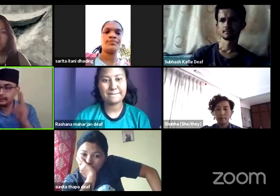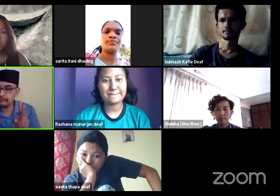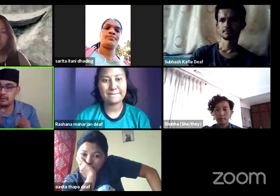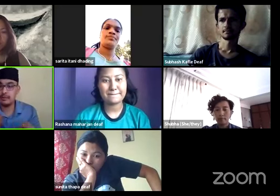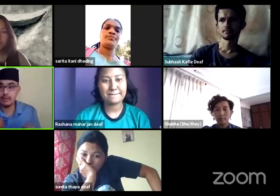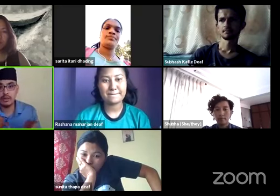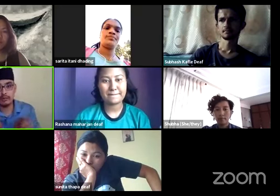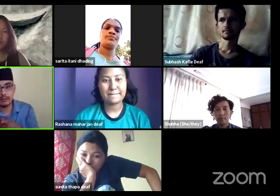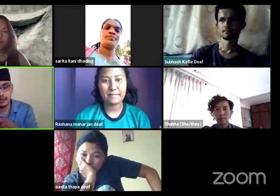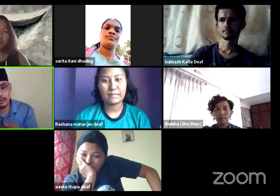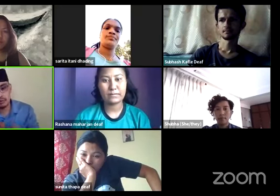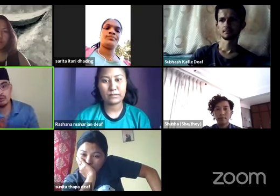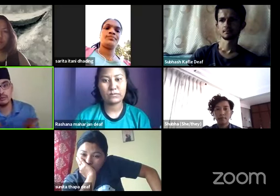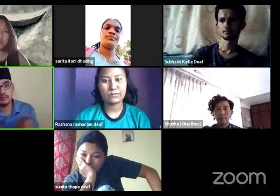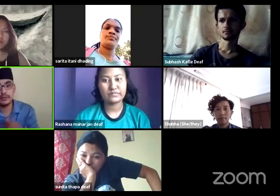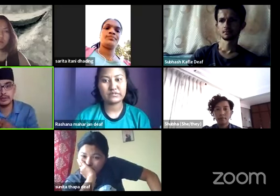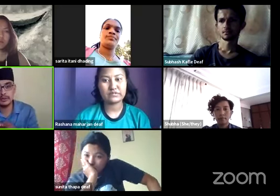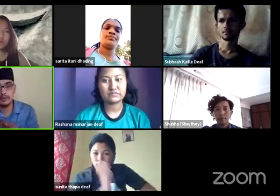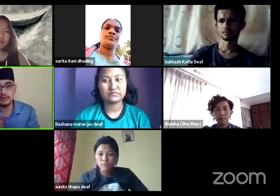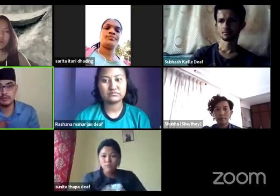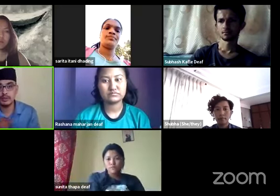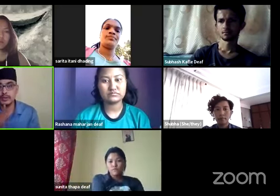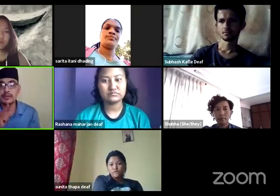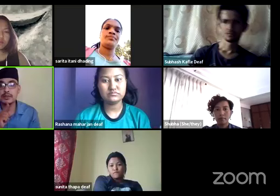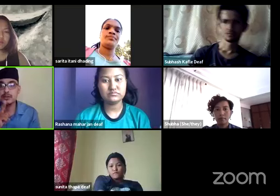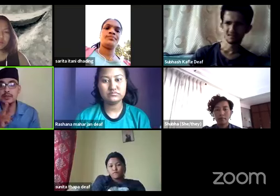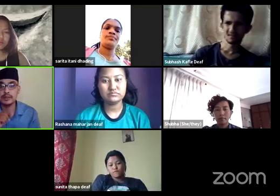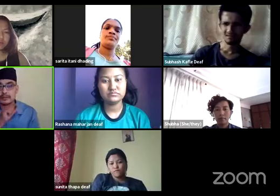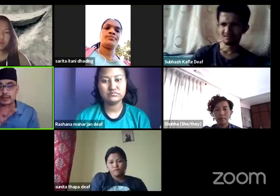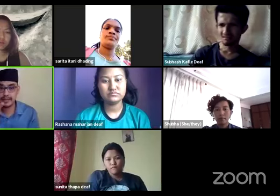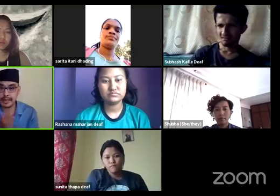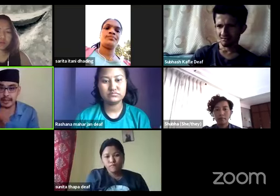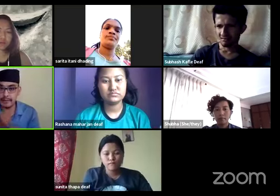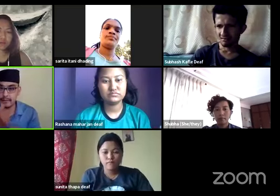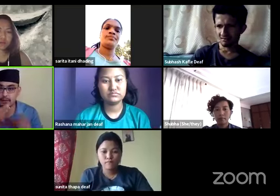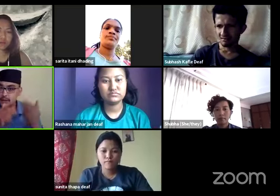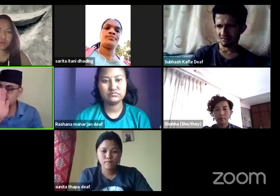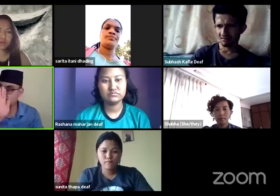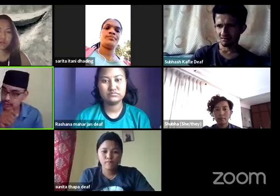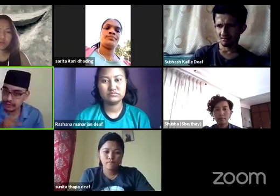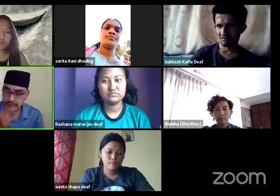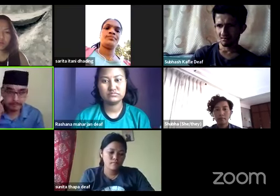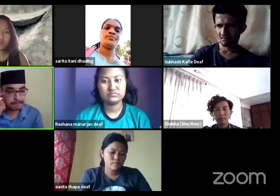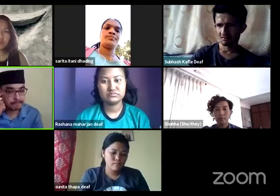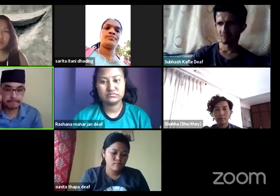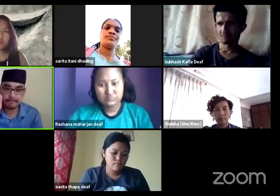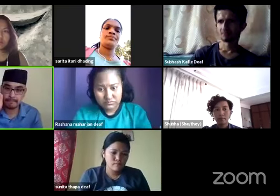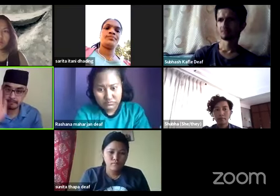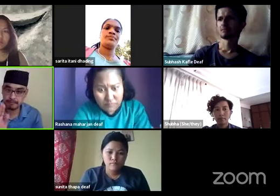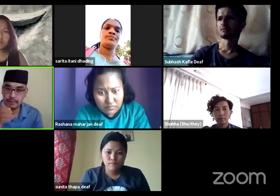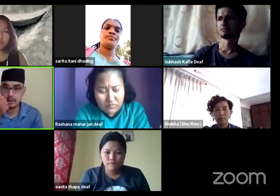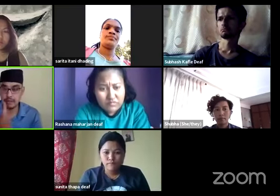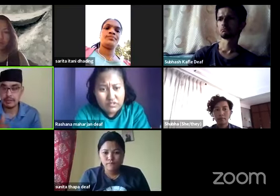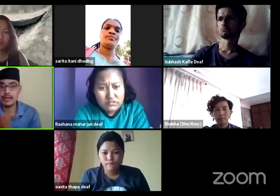पनि 1.5 वर्ष भयो यो इस्युमा काम गरिरहँदाखेरि यो कुराहरू नै फिल गरिराखेको छु र अब